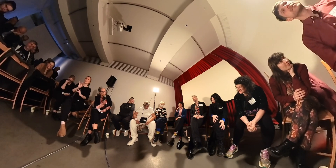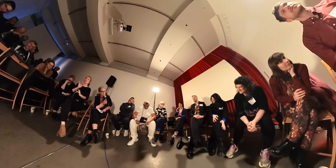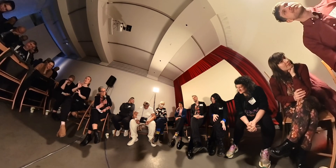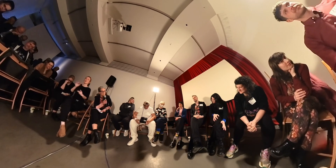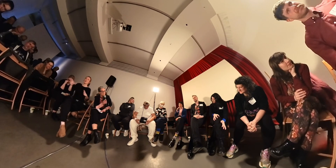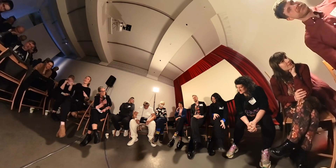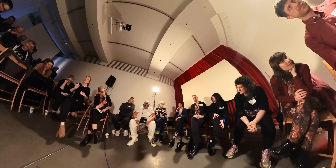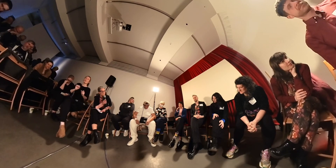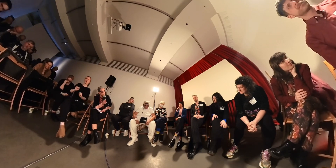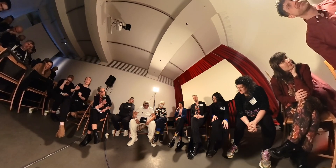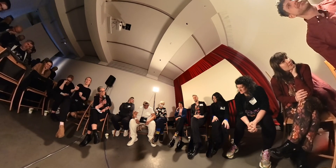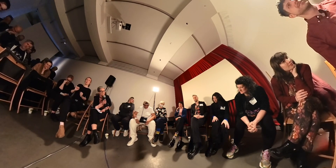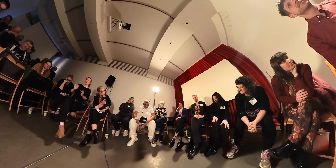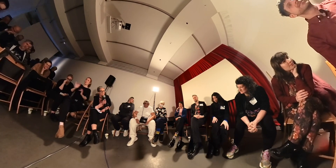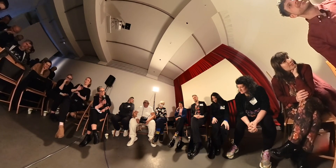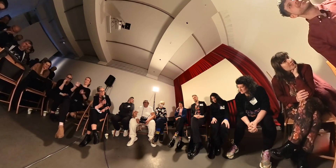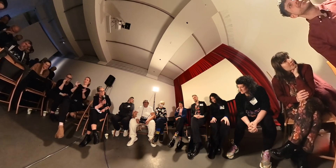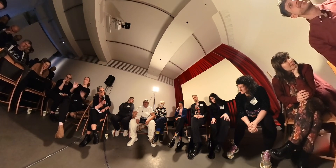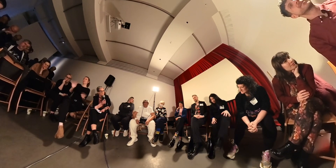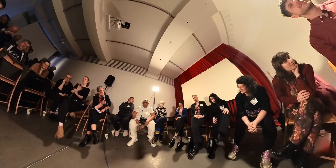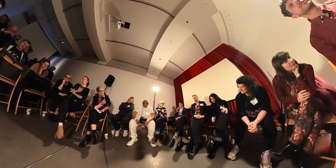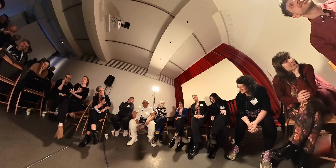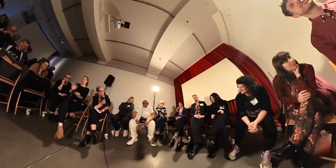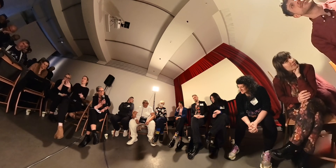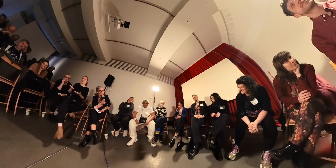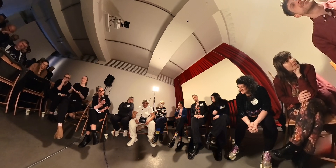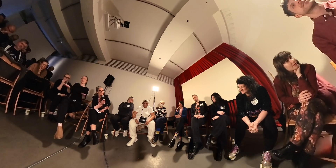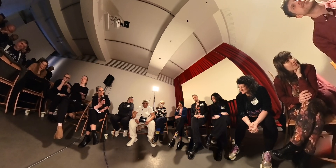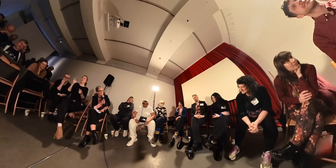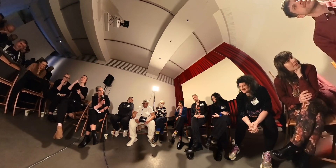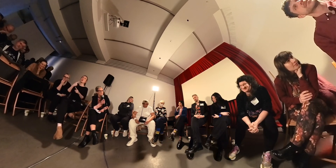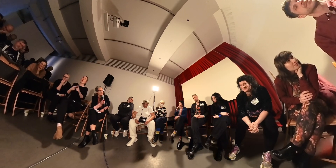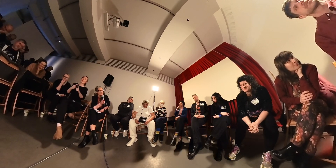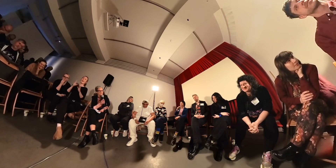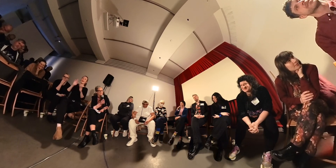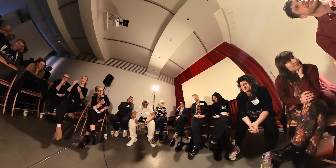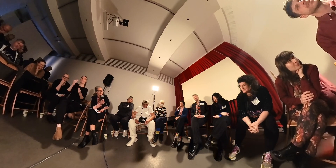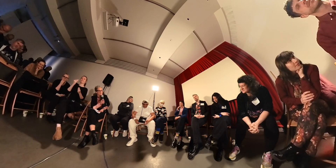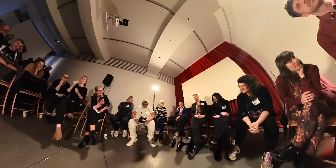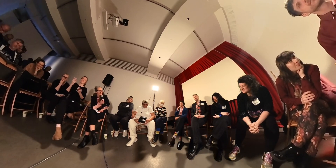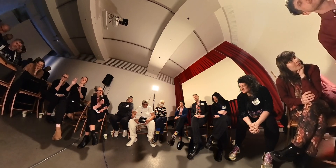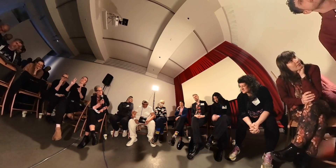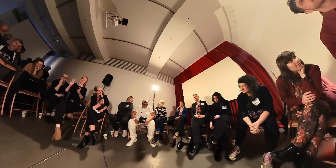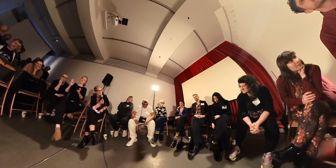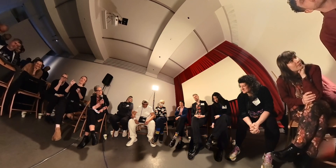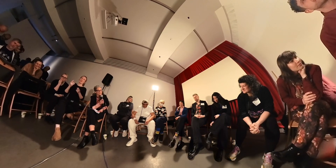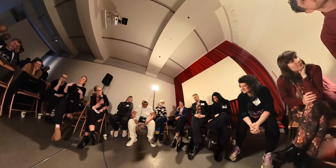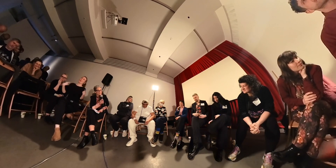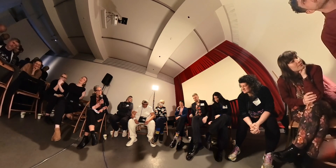neměl. Bylo to spíše takové hodně naivní, vlastně naivní